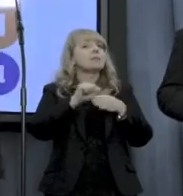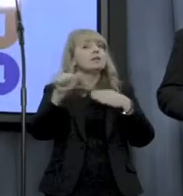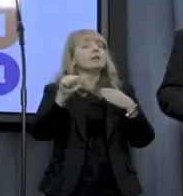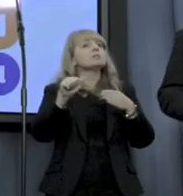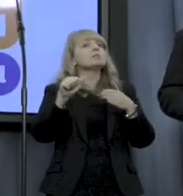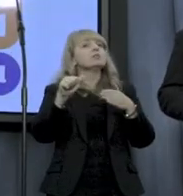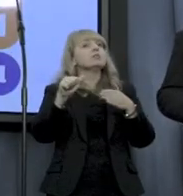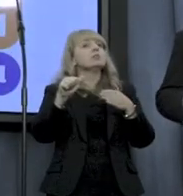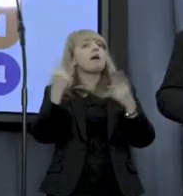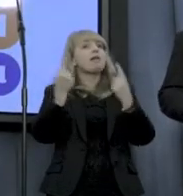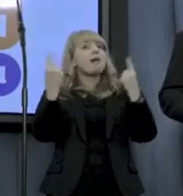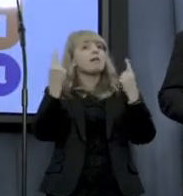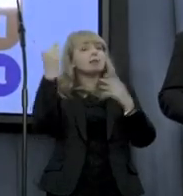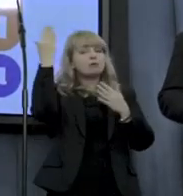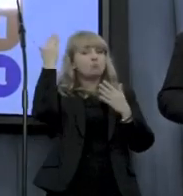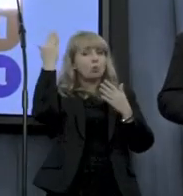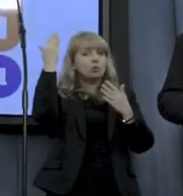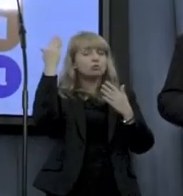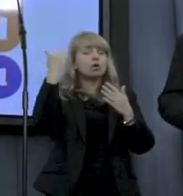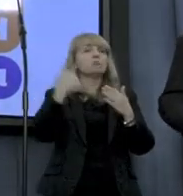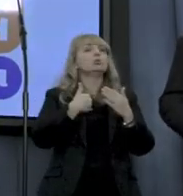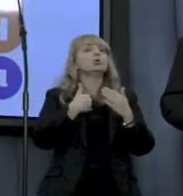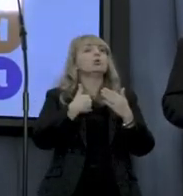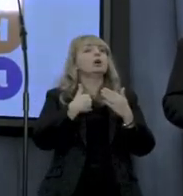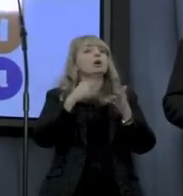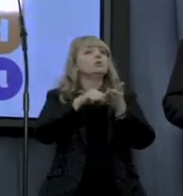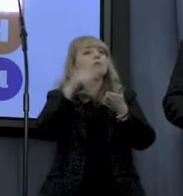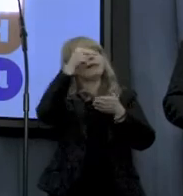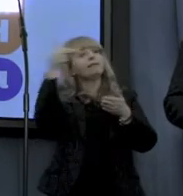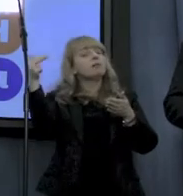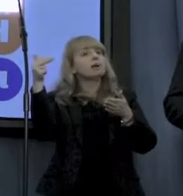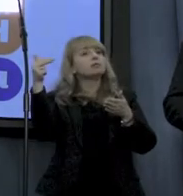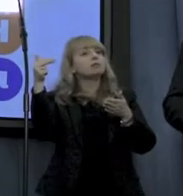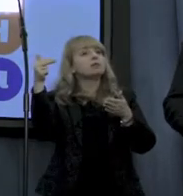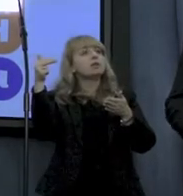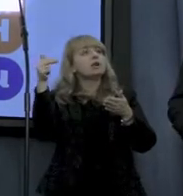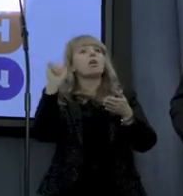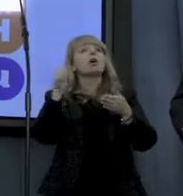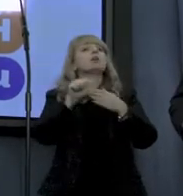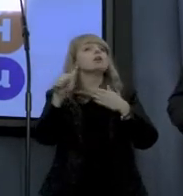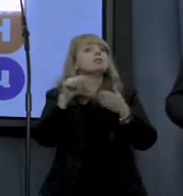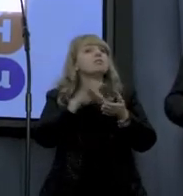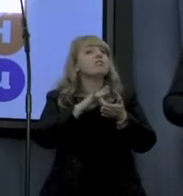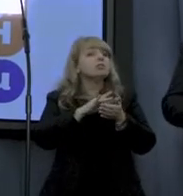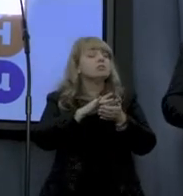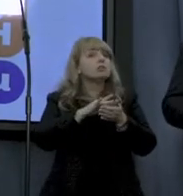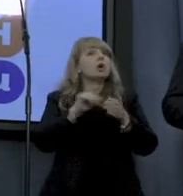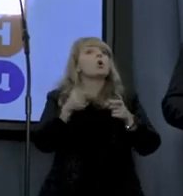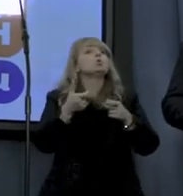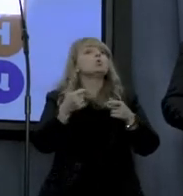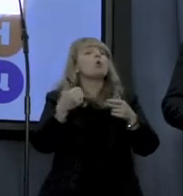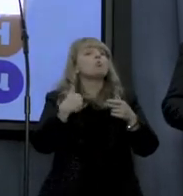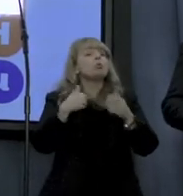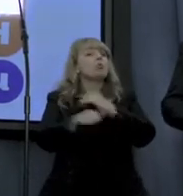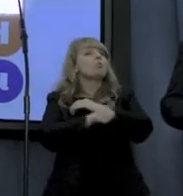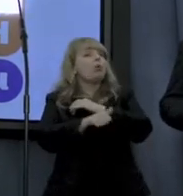jest kampania, była przeprowadzana wielokrotnie, kampania dotycząca skutków tego, co powoduje